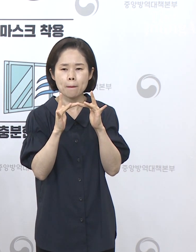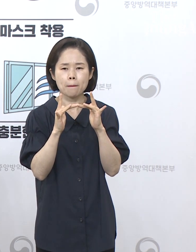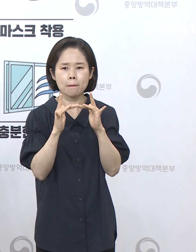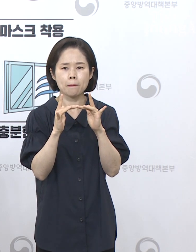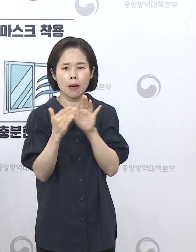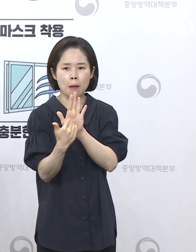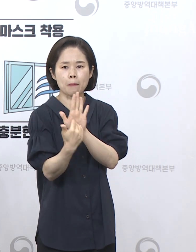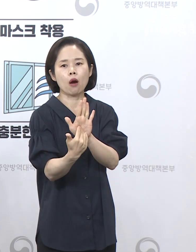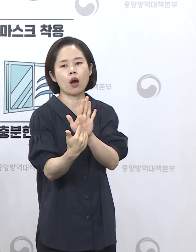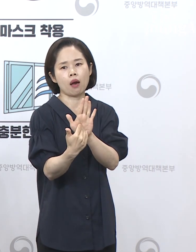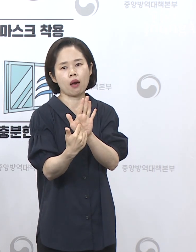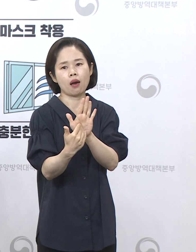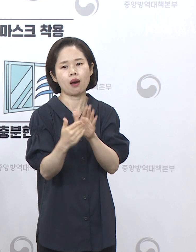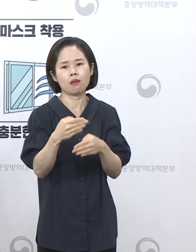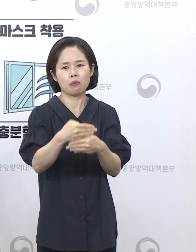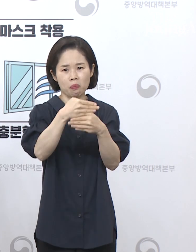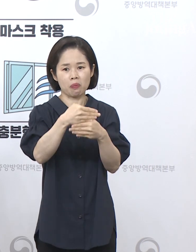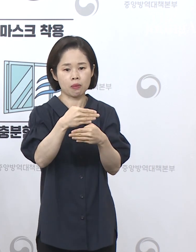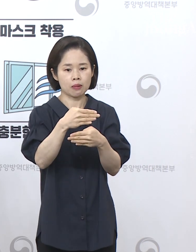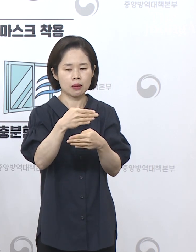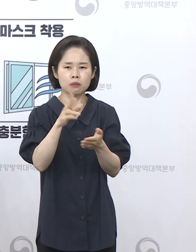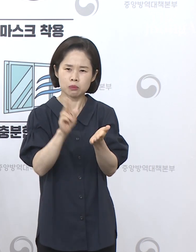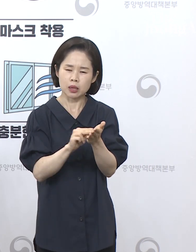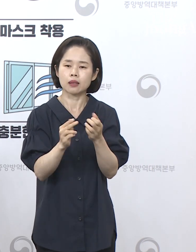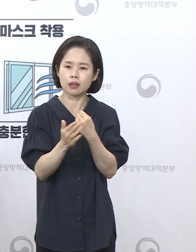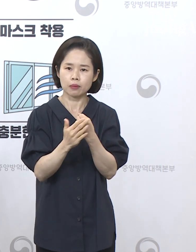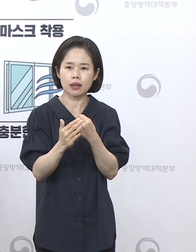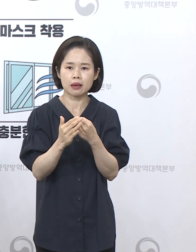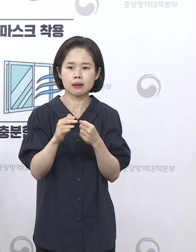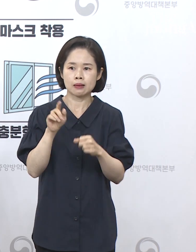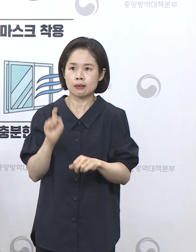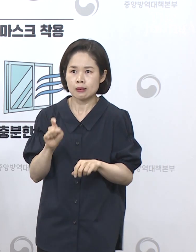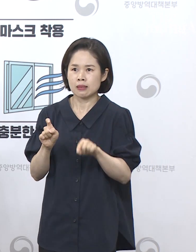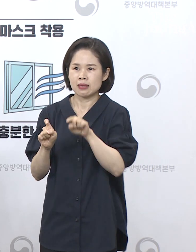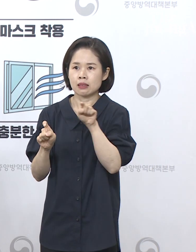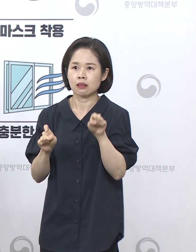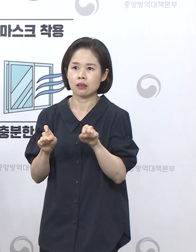재가동되면서 발생한 걸로 원인을 파악을 하고 있는 그런 상황입니다.